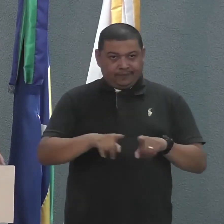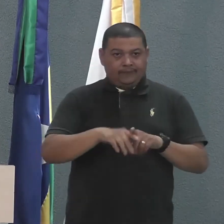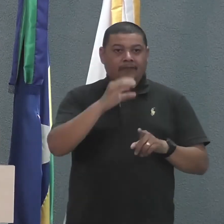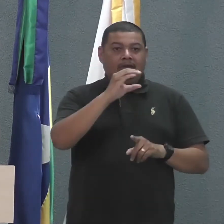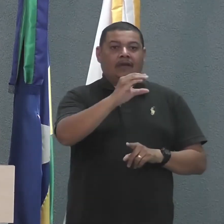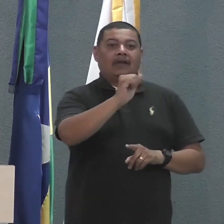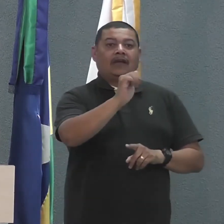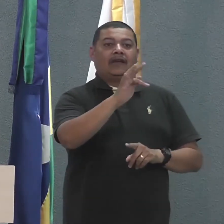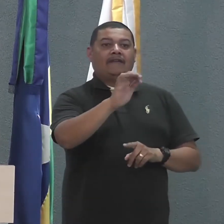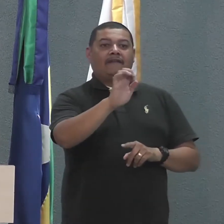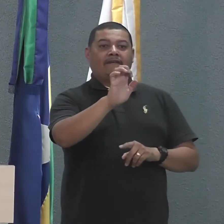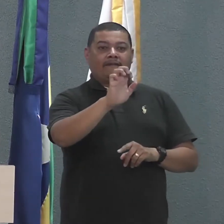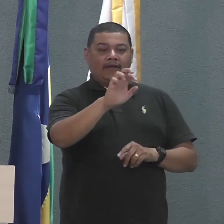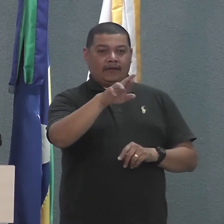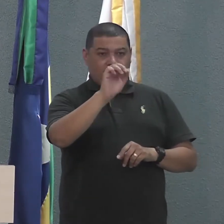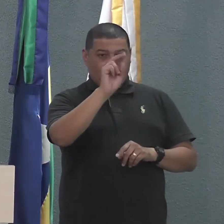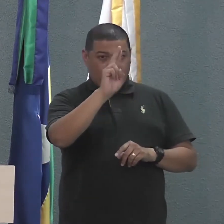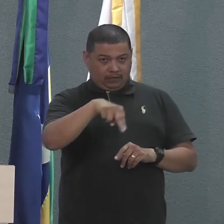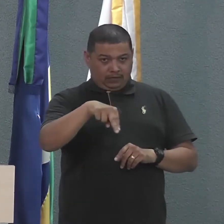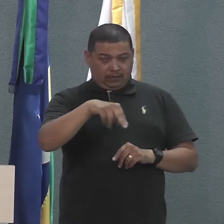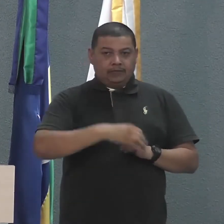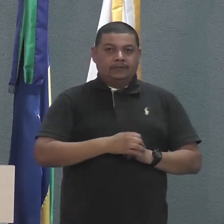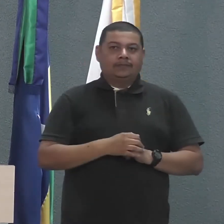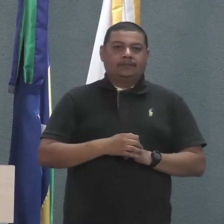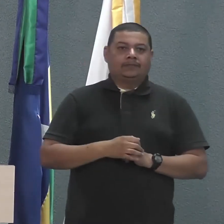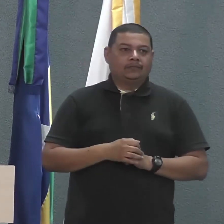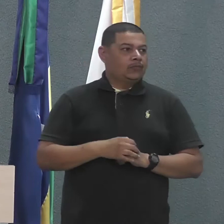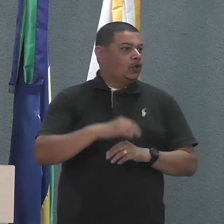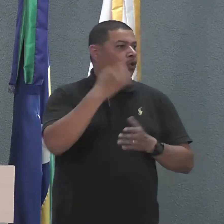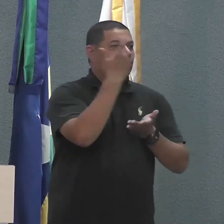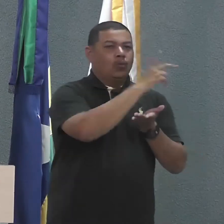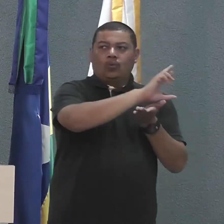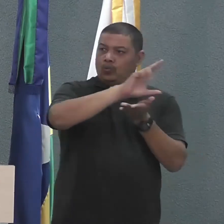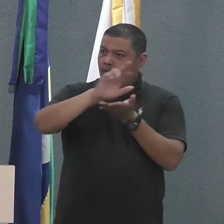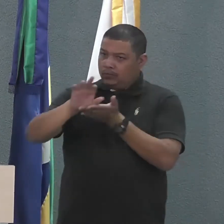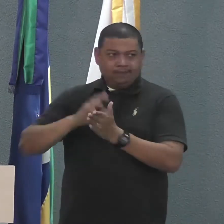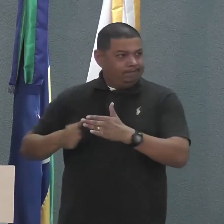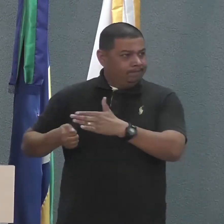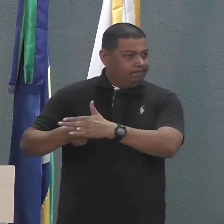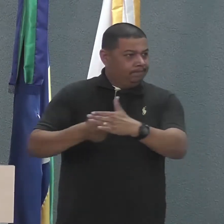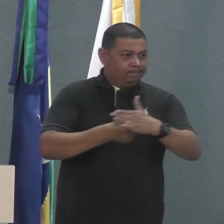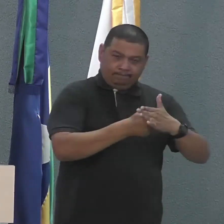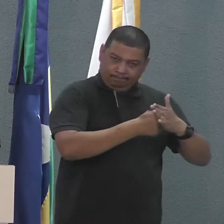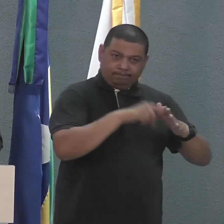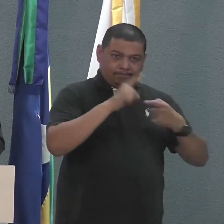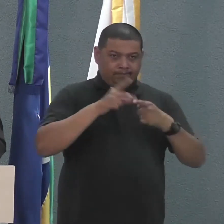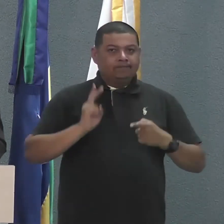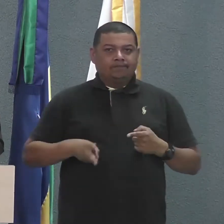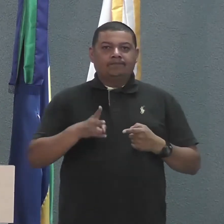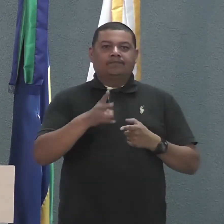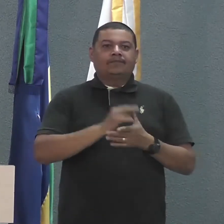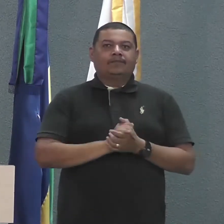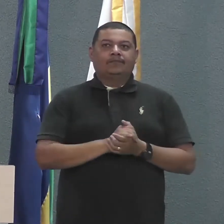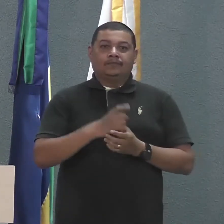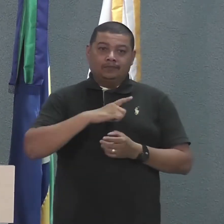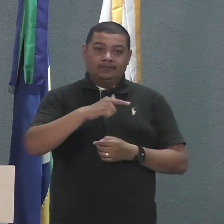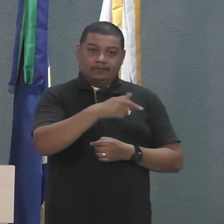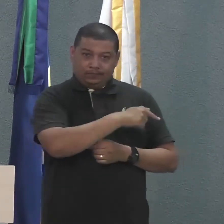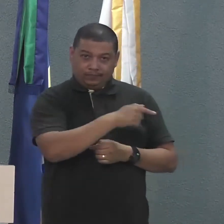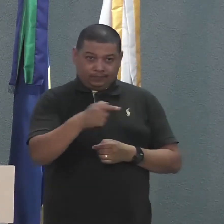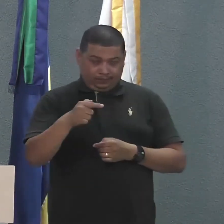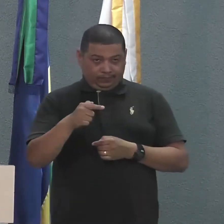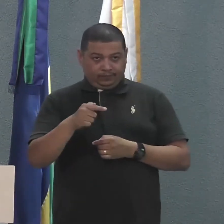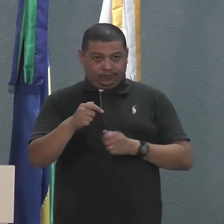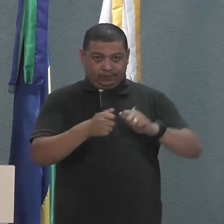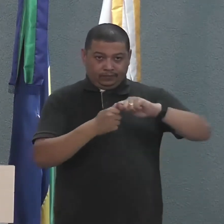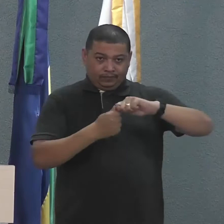presidida aí pelo Juan Travaim, que muitos têm se dedicado, e todos estavam lá presentes também, na Semana Internacional do